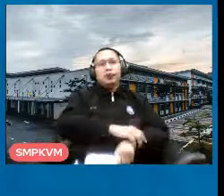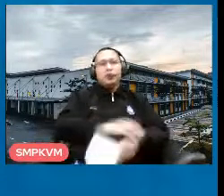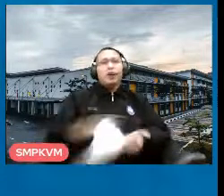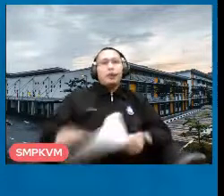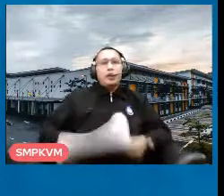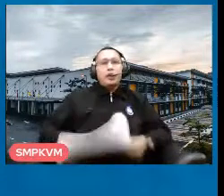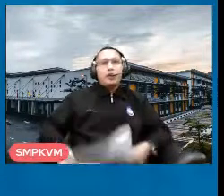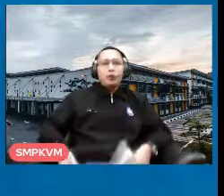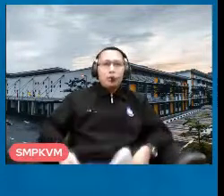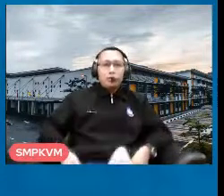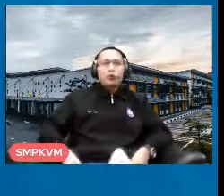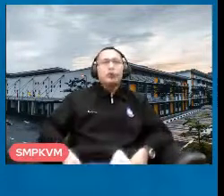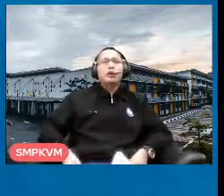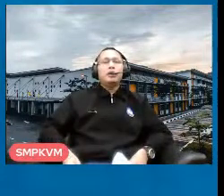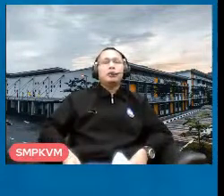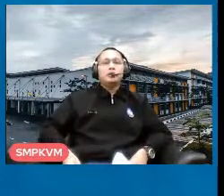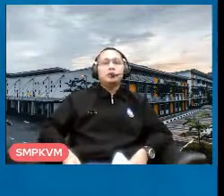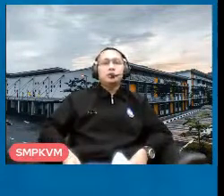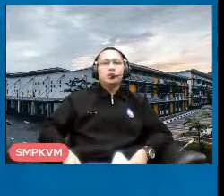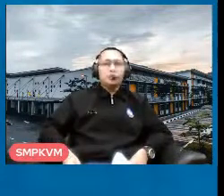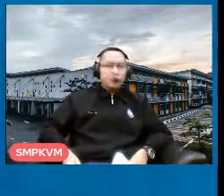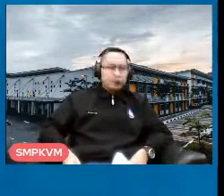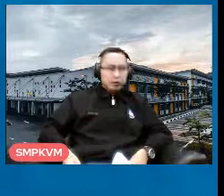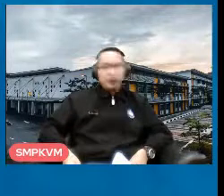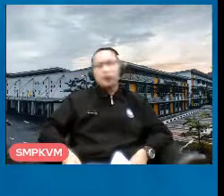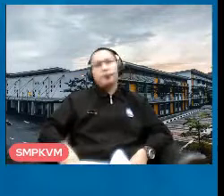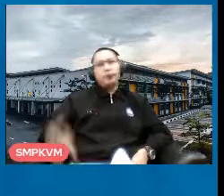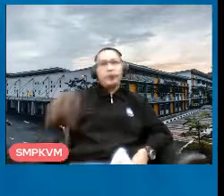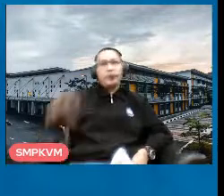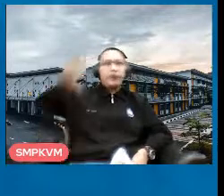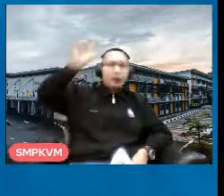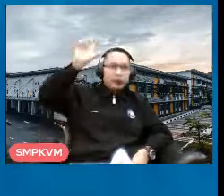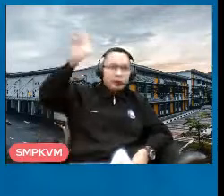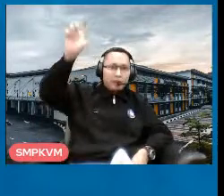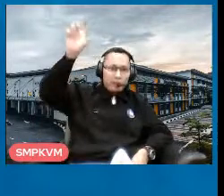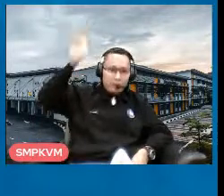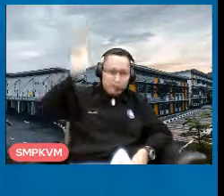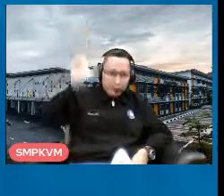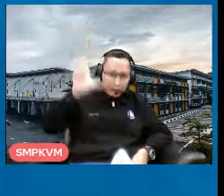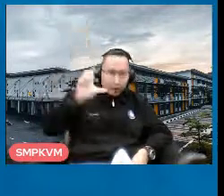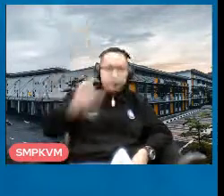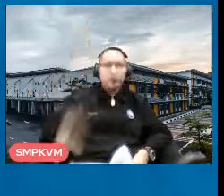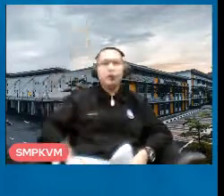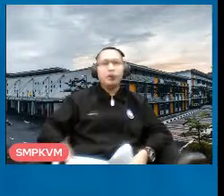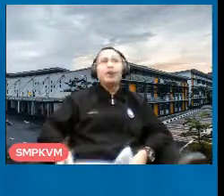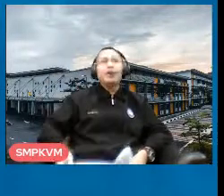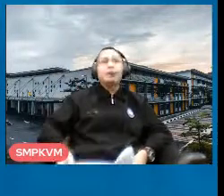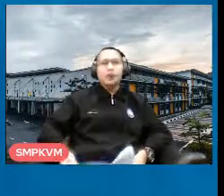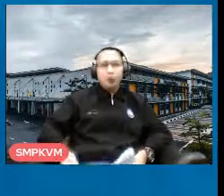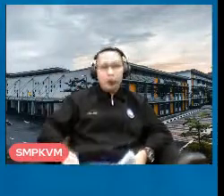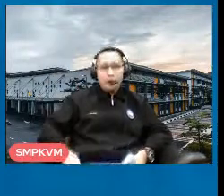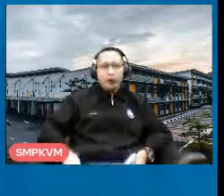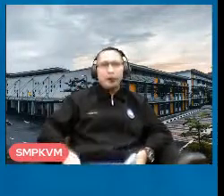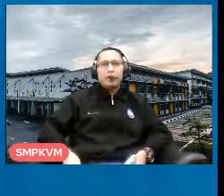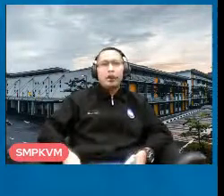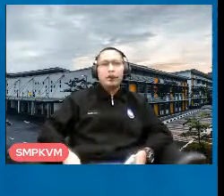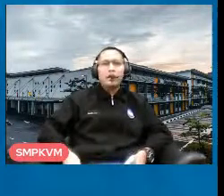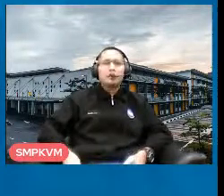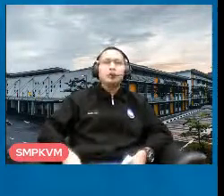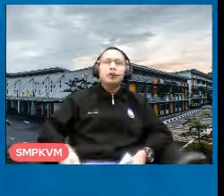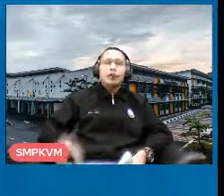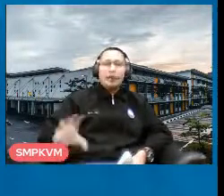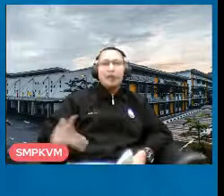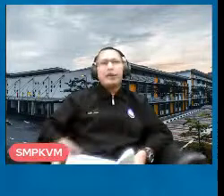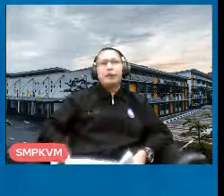jadi kamilah guru-guru di sinilah guru kaki-kaki mereka atas sampaikan Mereka kami ini mendoakan lah